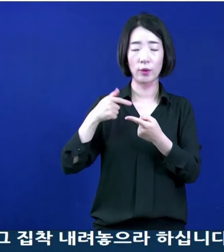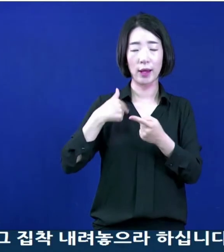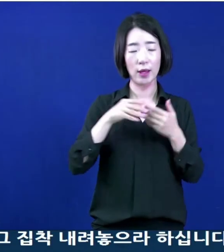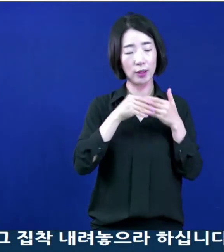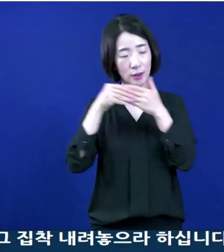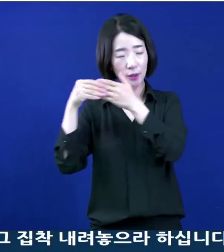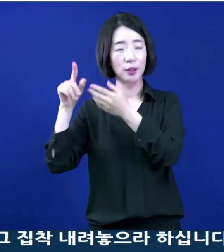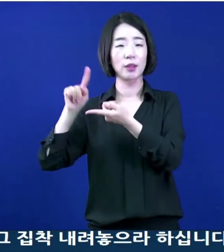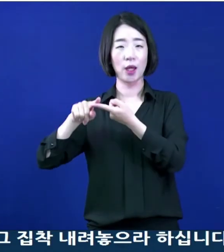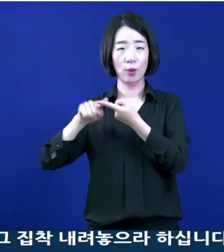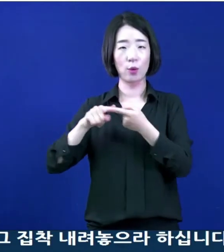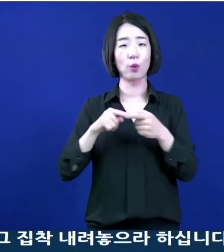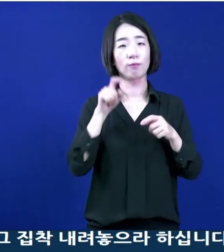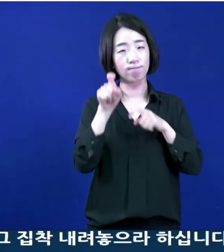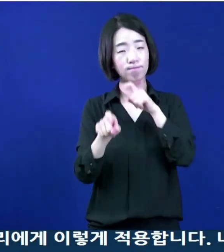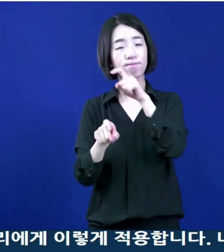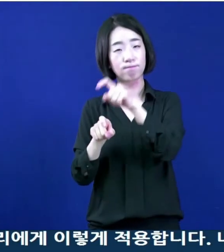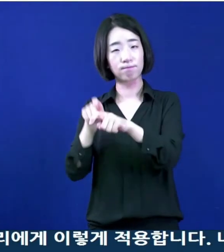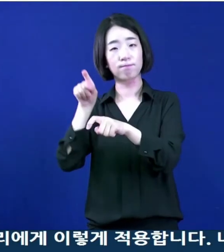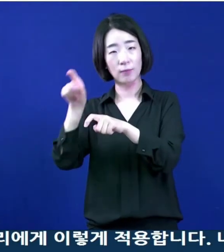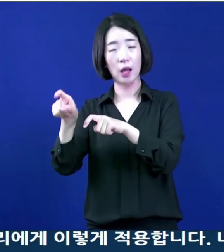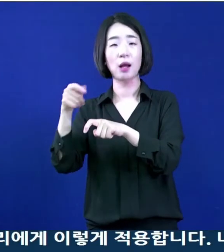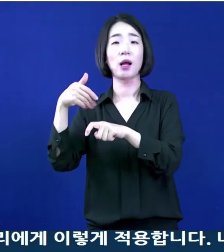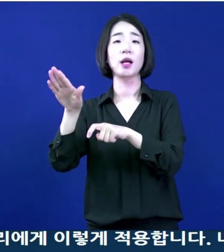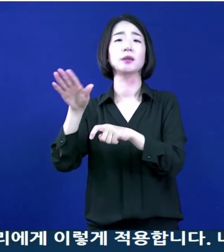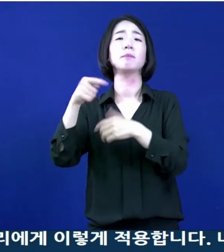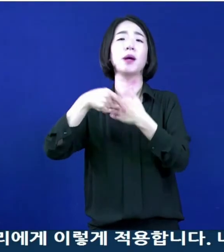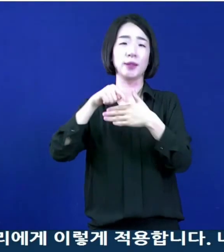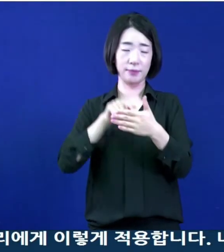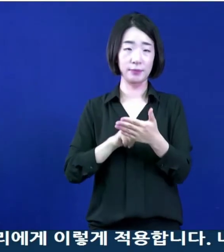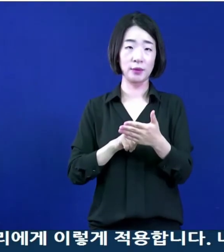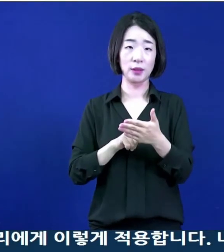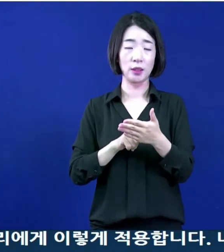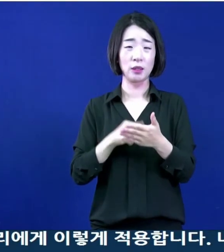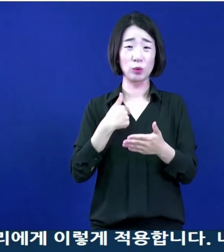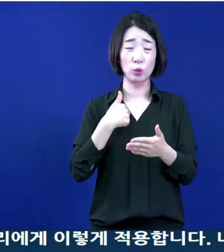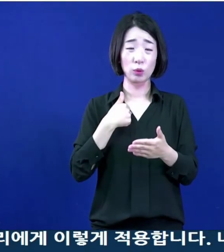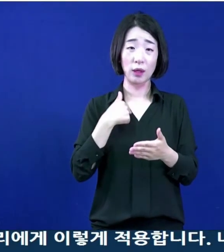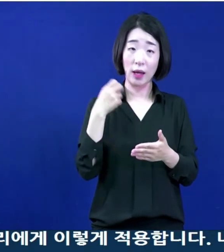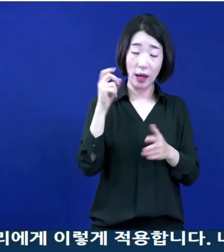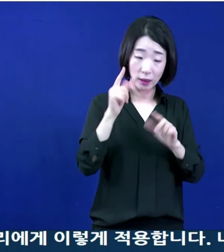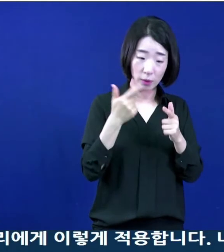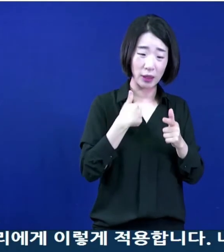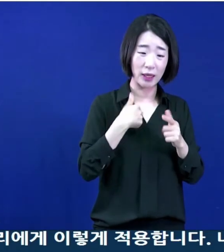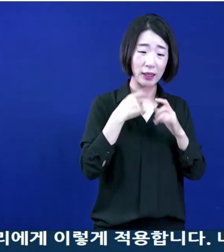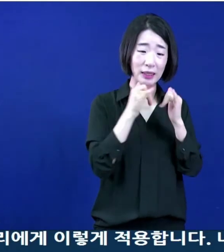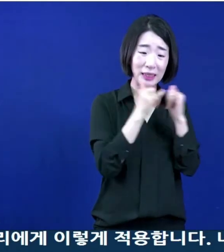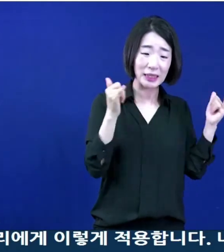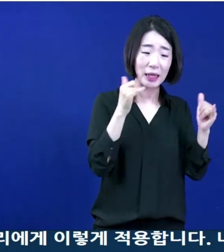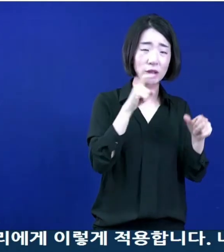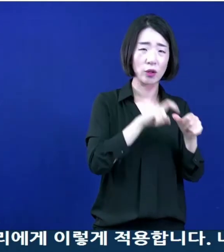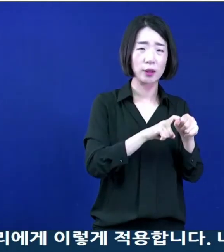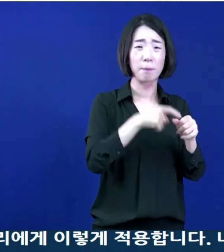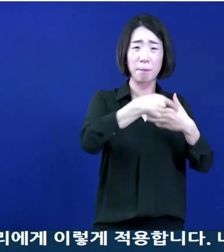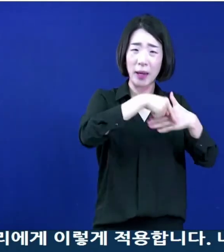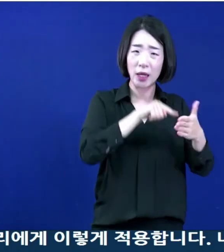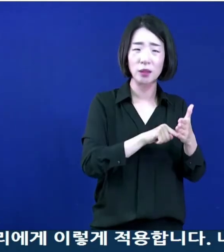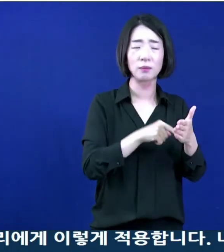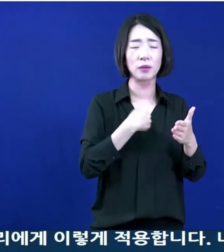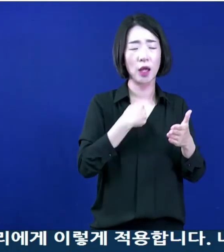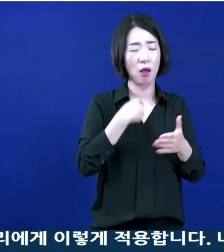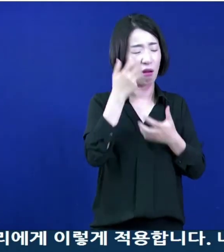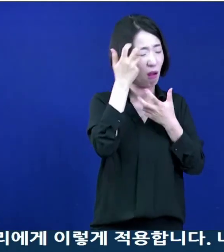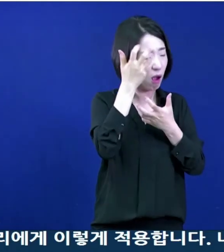더 붙들고 있는 인간적인 인간 덩어리 어떤 것들이 있다면 그것을 떠나라, 이런